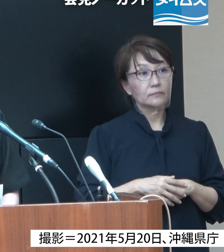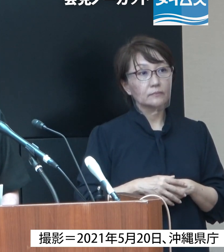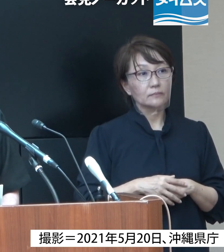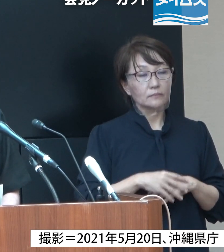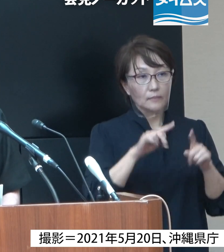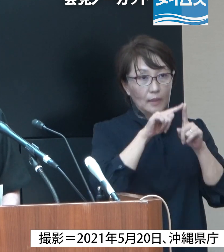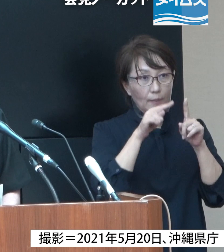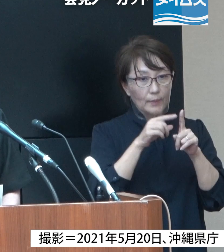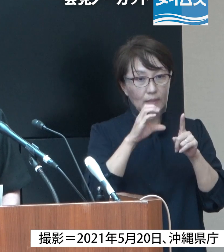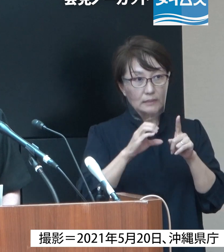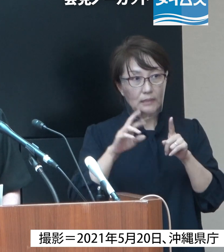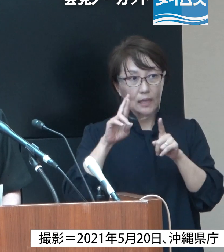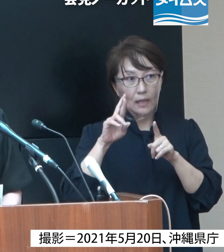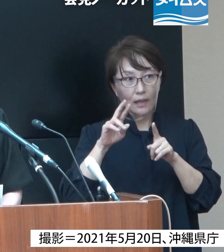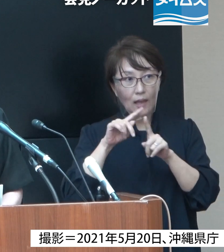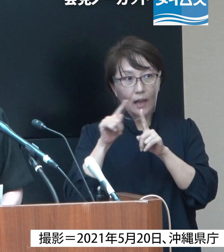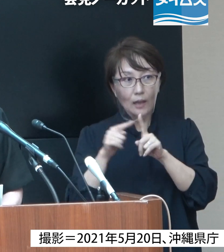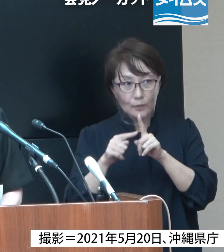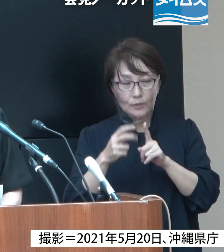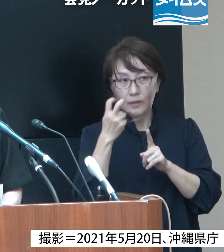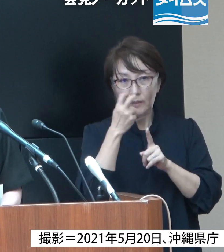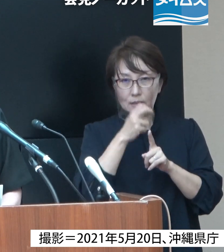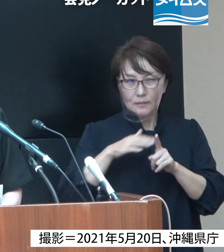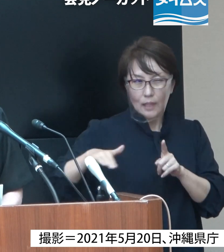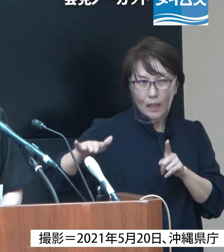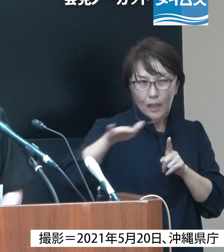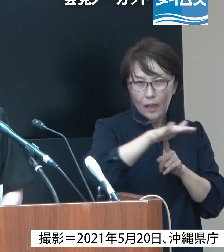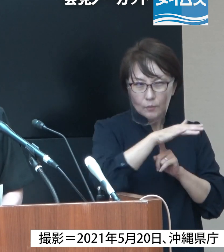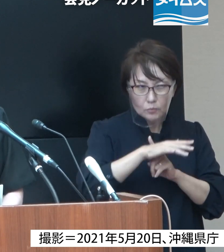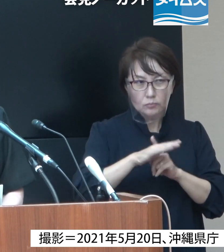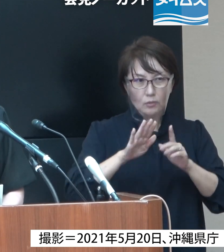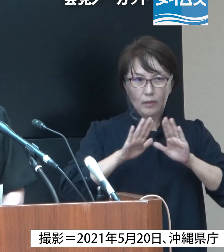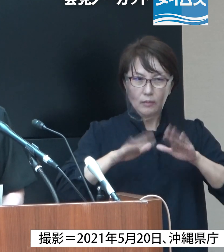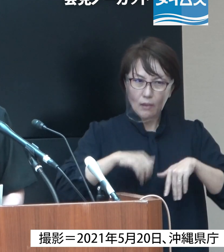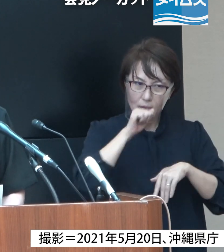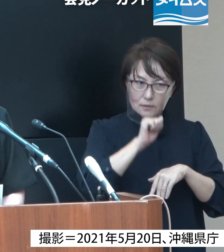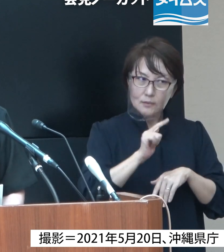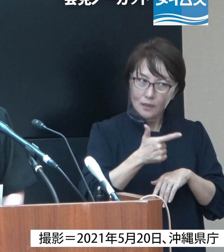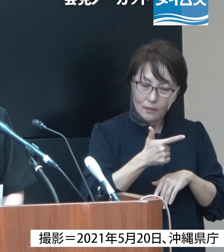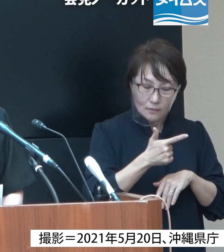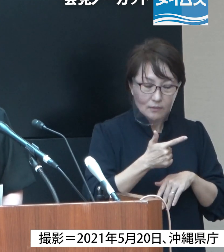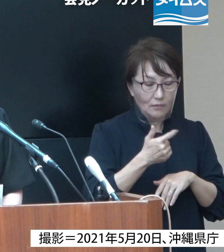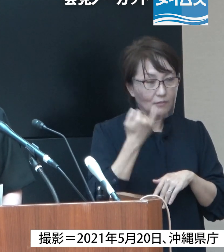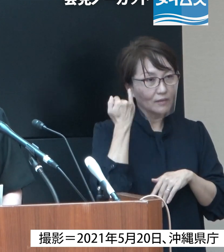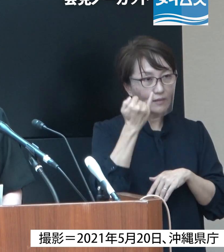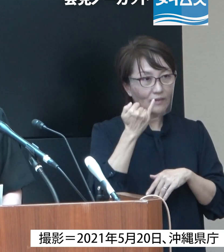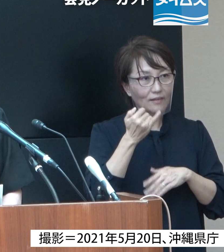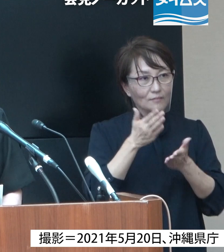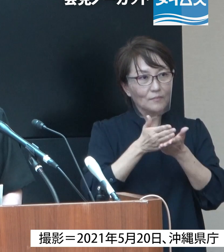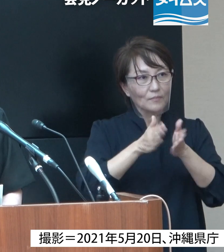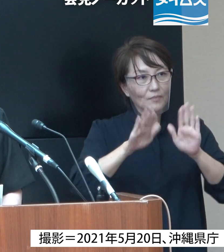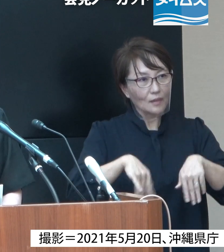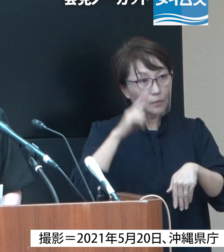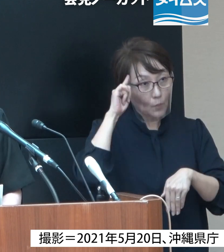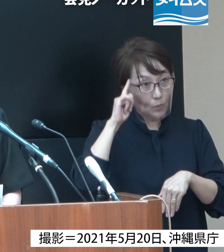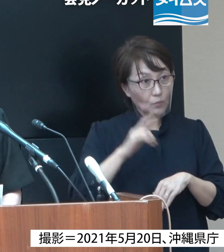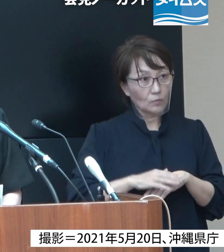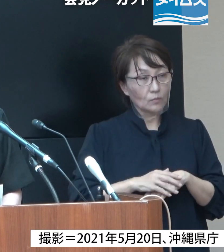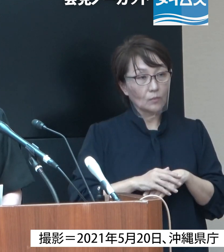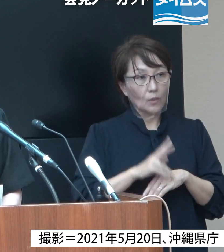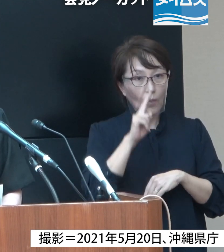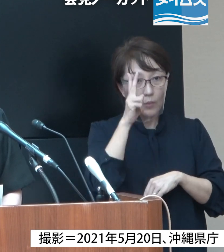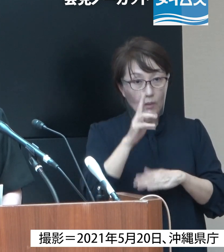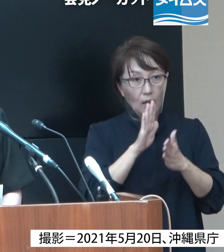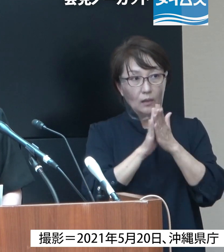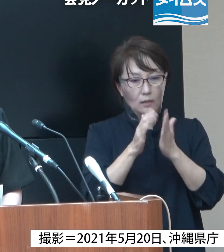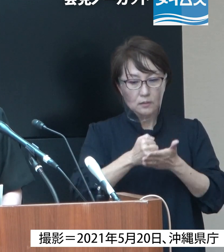PCR 検査を全員、来店する人に対して全員やったらいいんじゃないかというようなお話もありますけれども、あの県独自の体験でそ